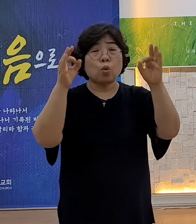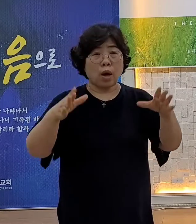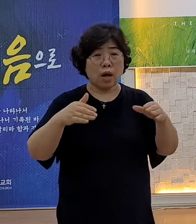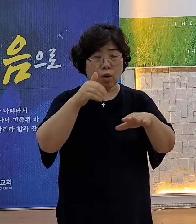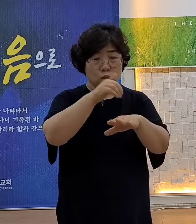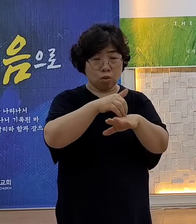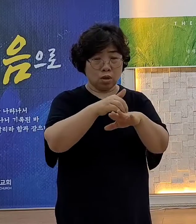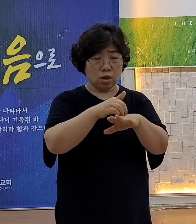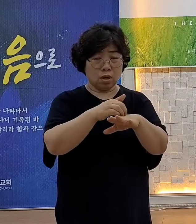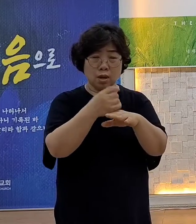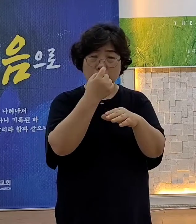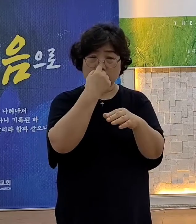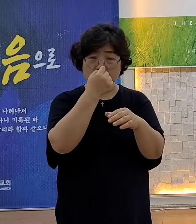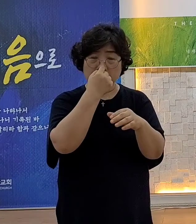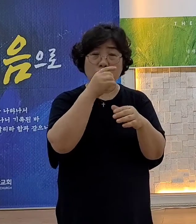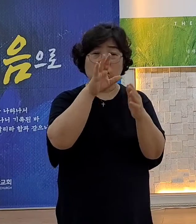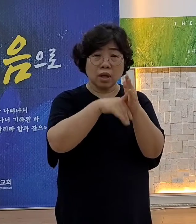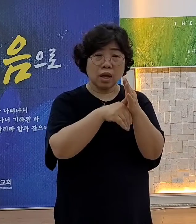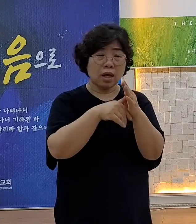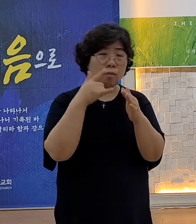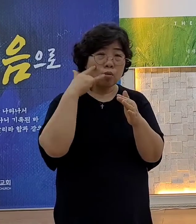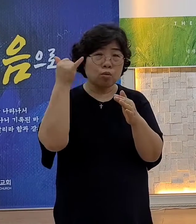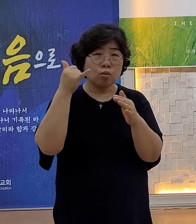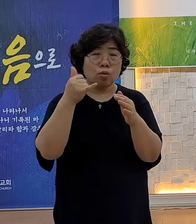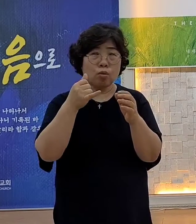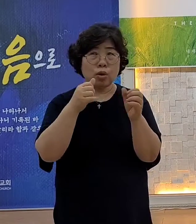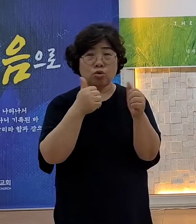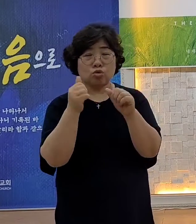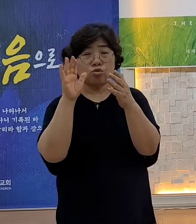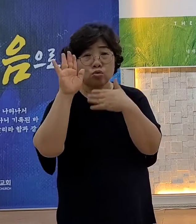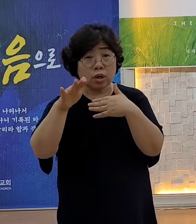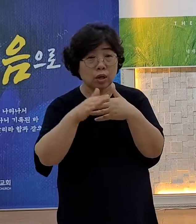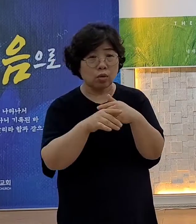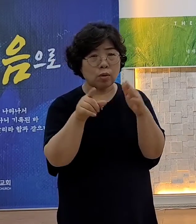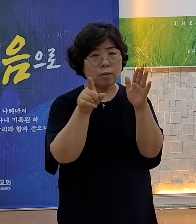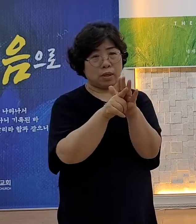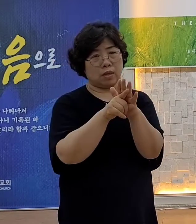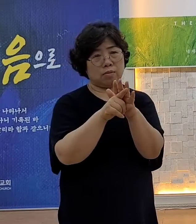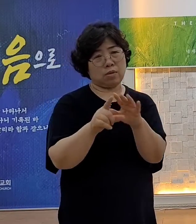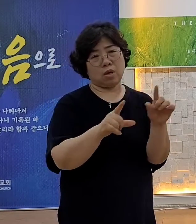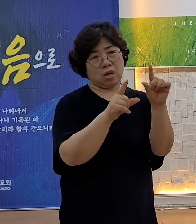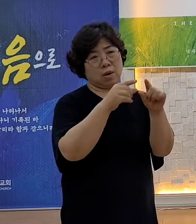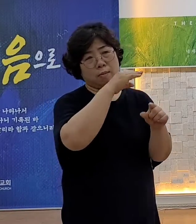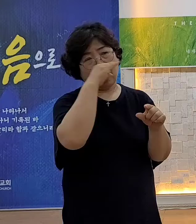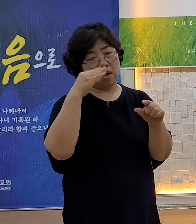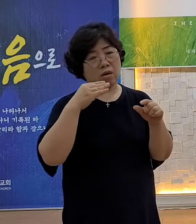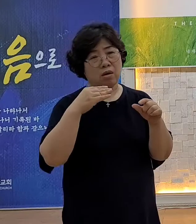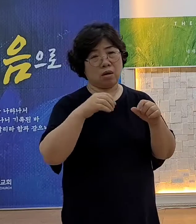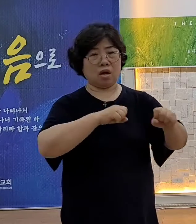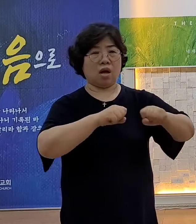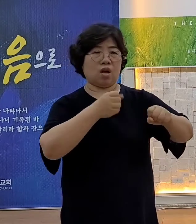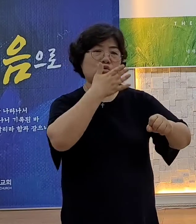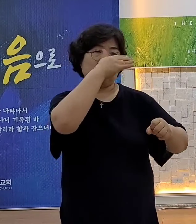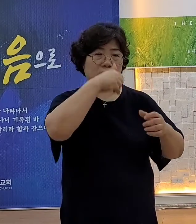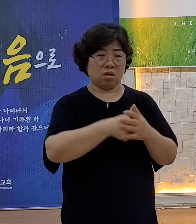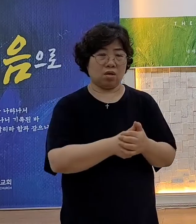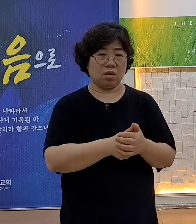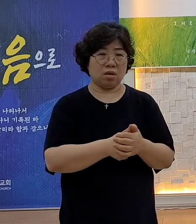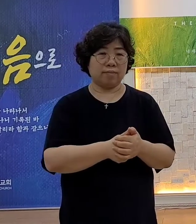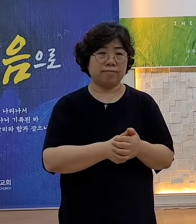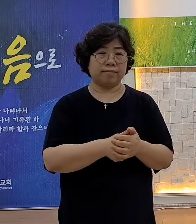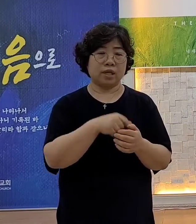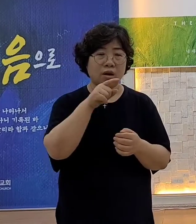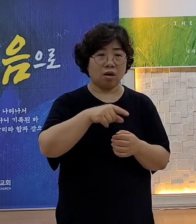그래야만 그 자녀들이 엄마 아빠가 없어도 그렇게 하게 되겠다. 이 원리를 기억하기 원하신다라는